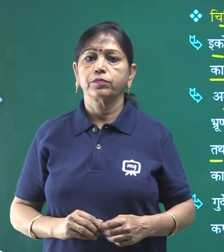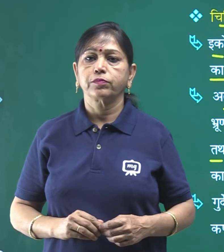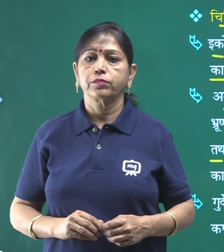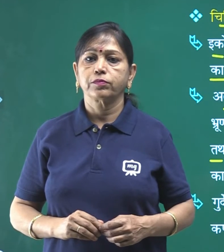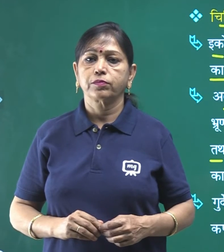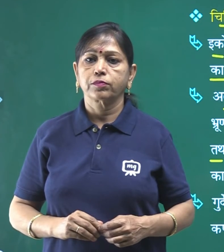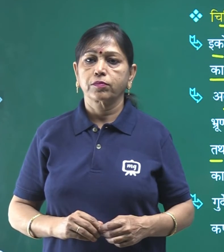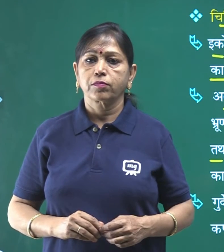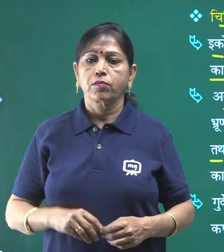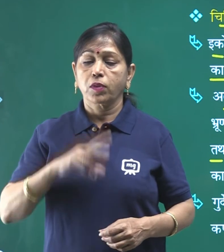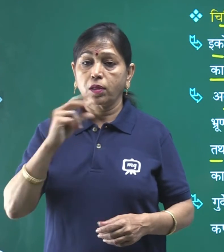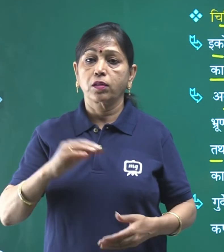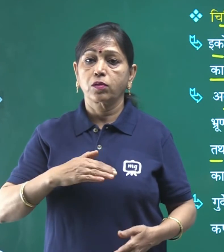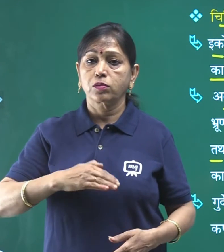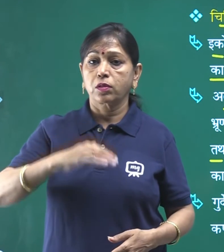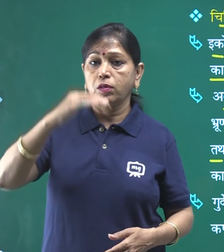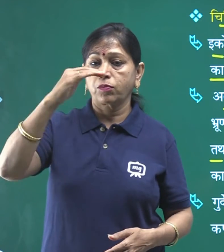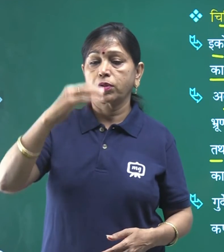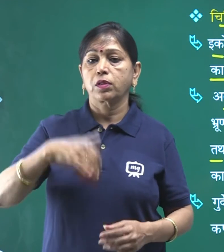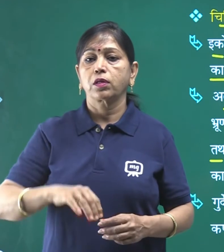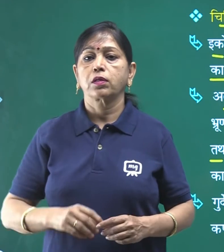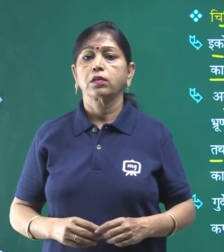तथा उसकी वृद्धि की